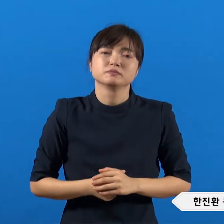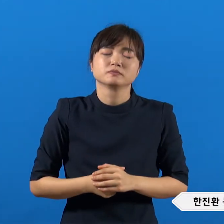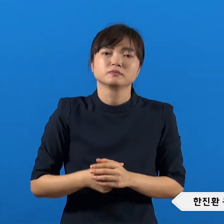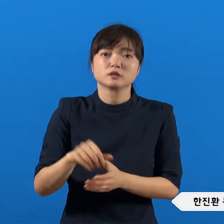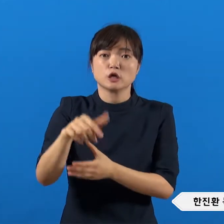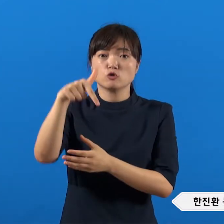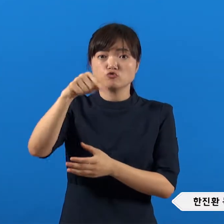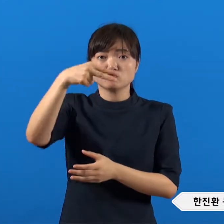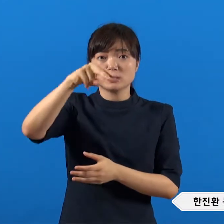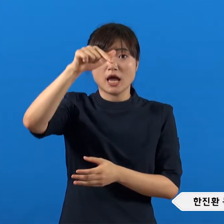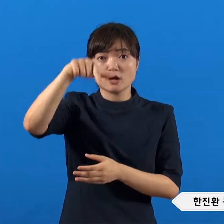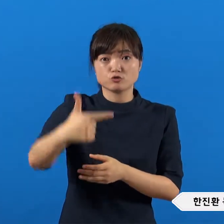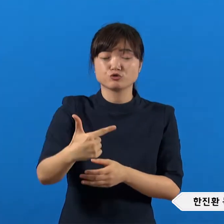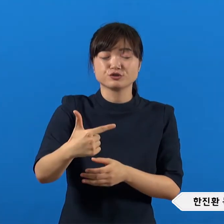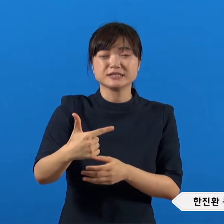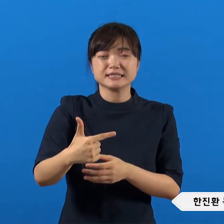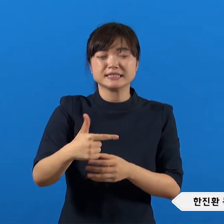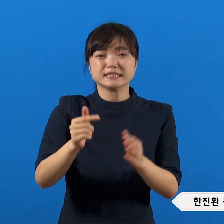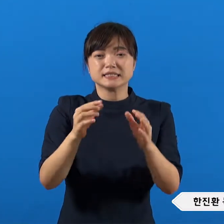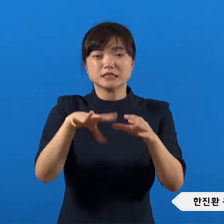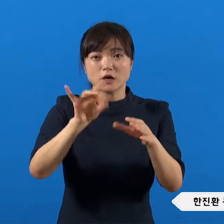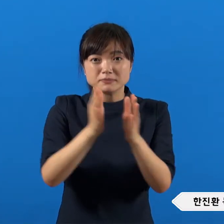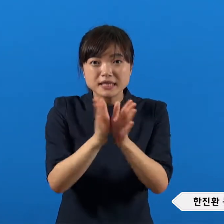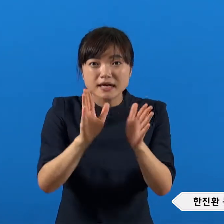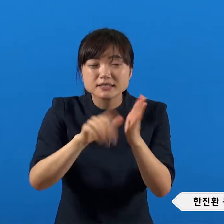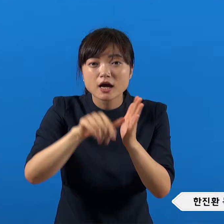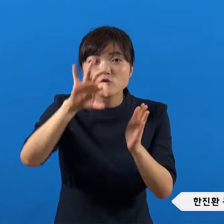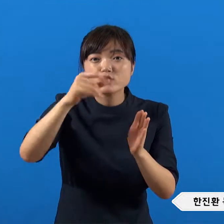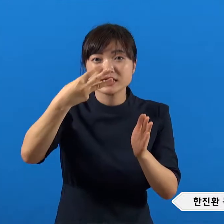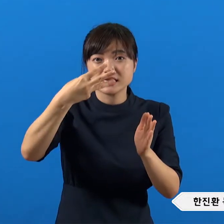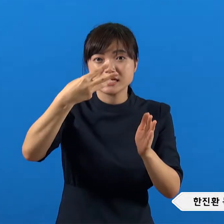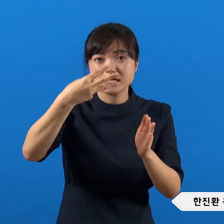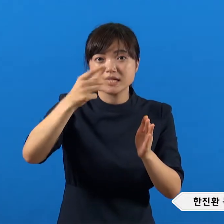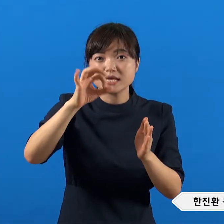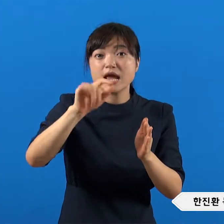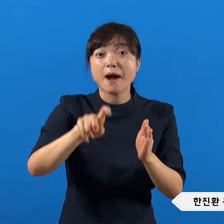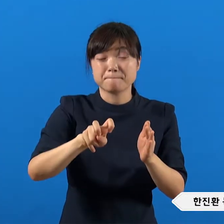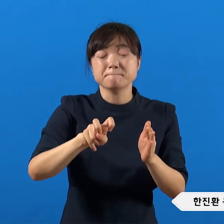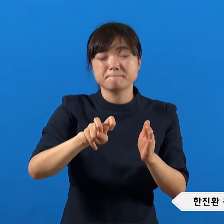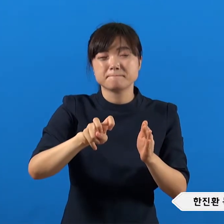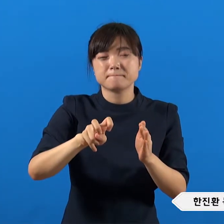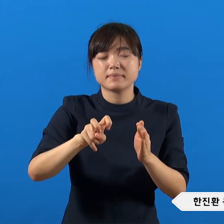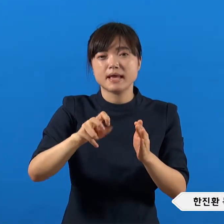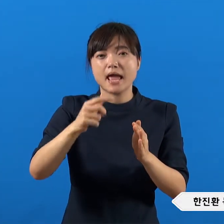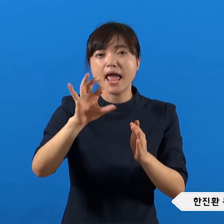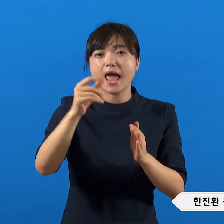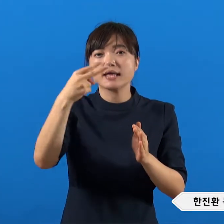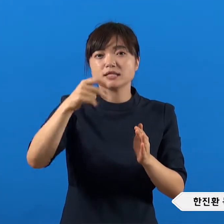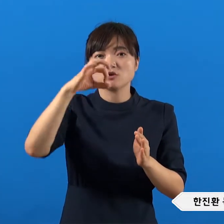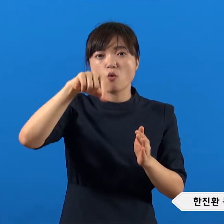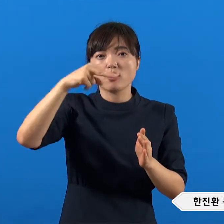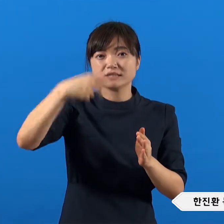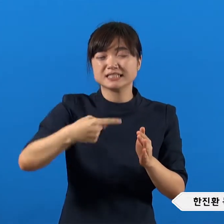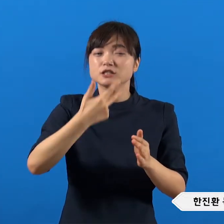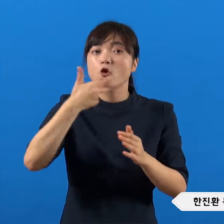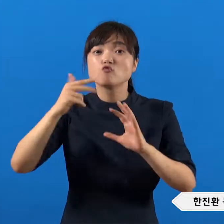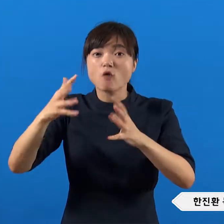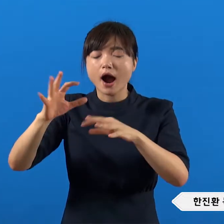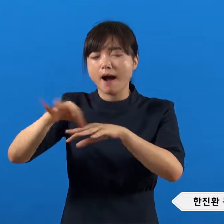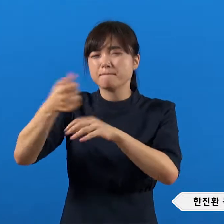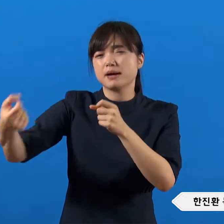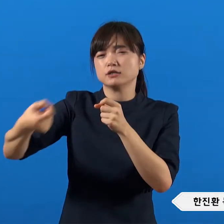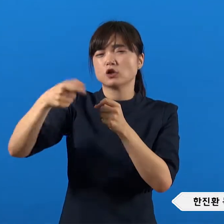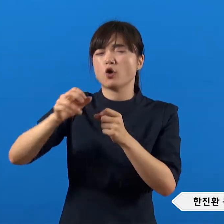구세군의 창시자요 열정적인 전도자였던 윌리엄 부스는 에드워드 7세, 영국 왕 에드워드 7세 앞에서